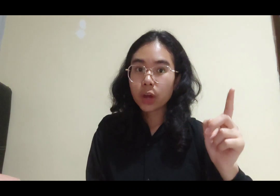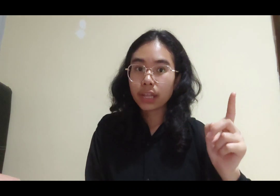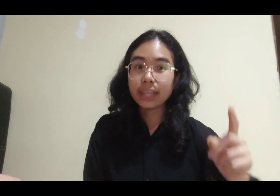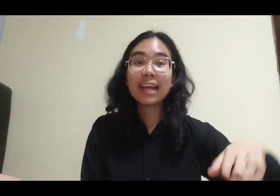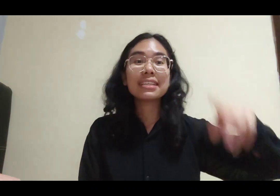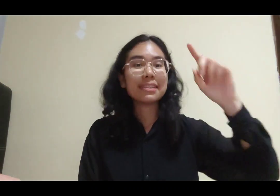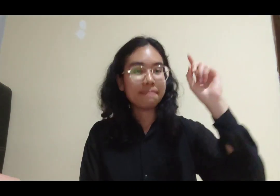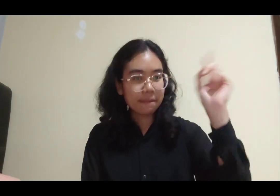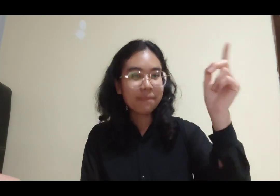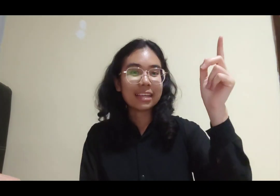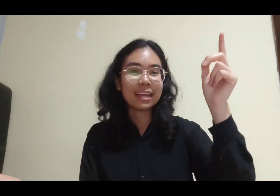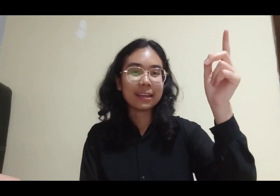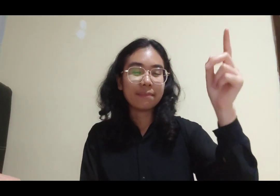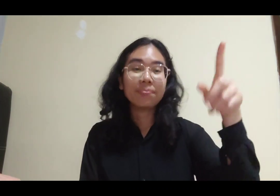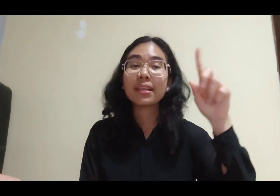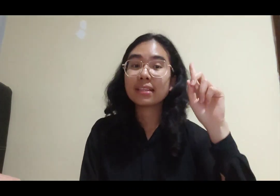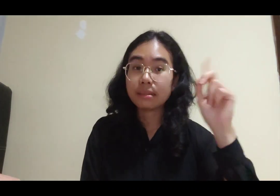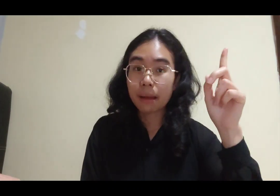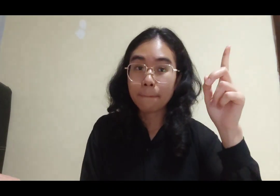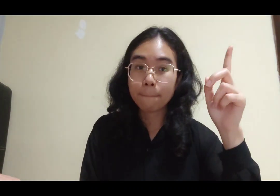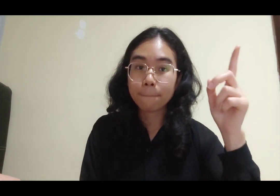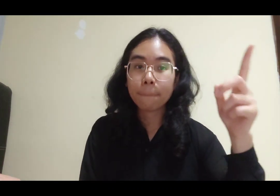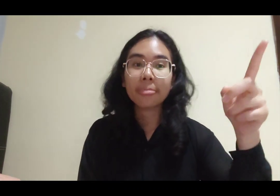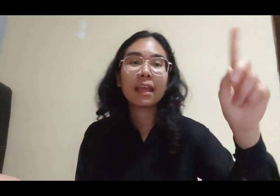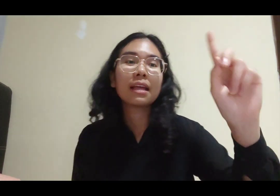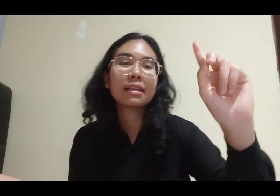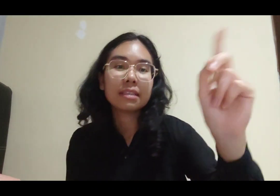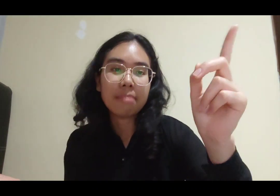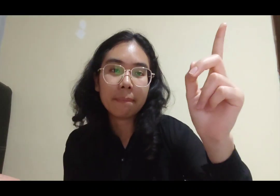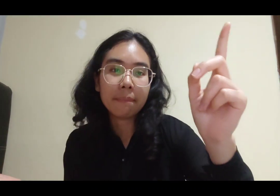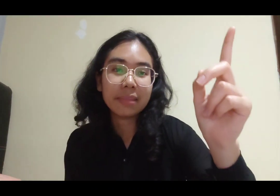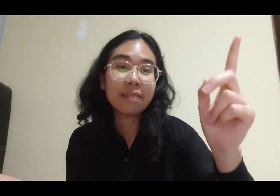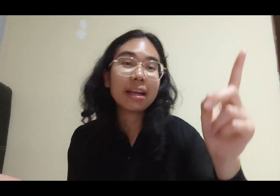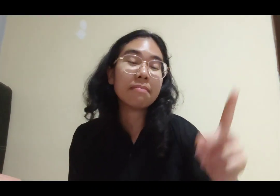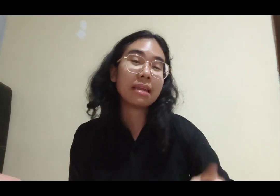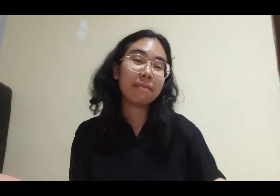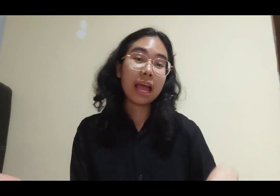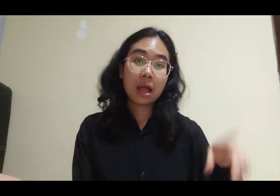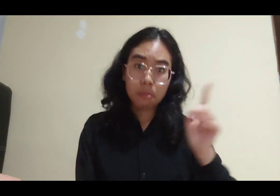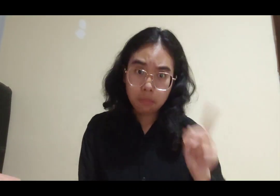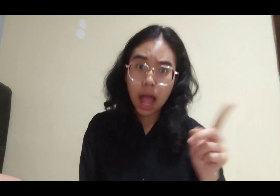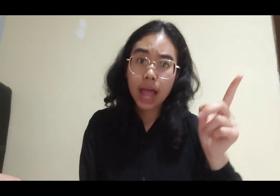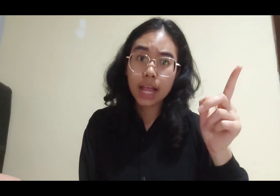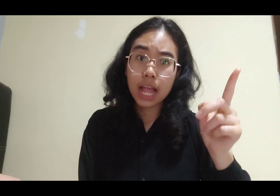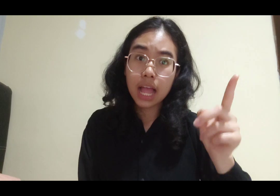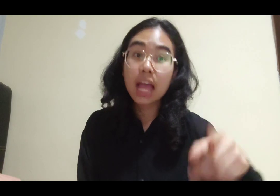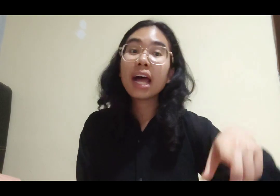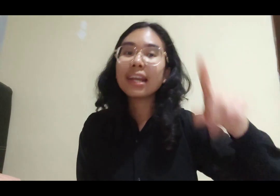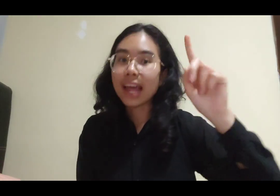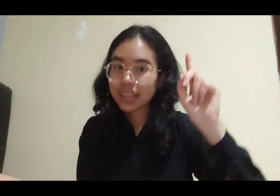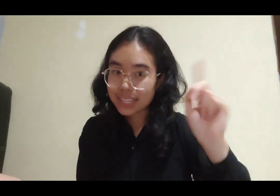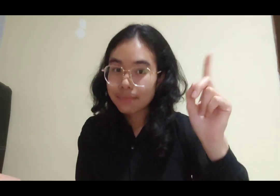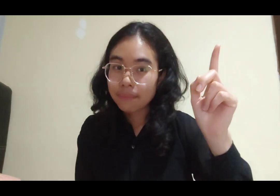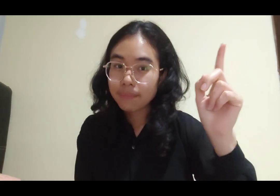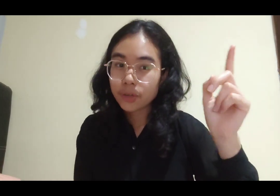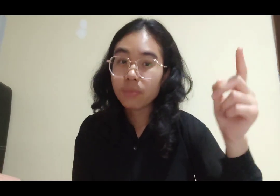mukanya tegas, sebab biasa aja. Sebab. Jadi mereka mirip ya, bahaya dan sebab. Cuman